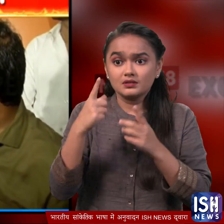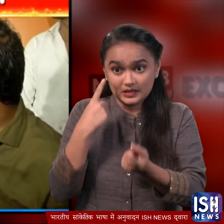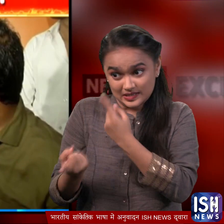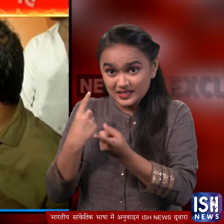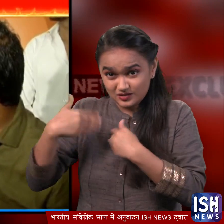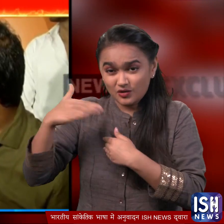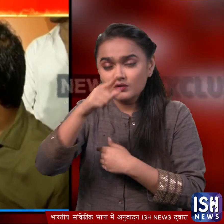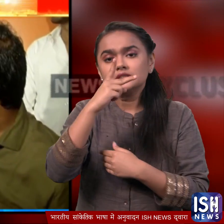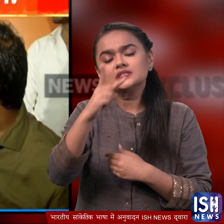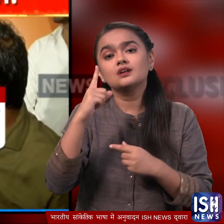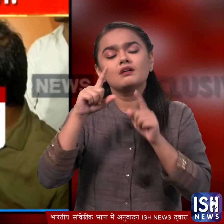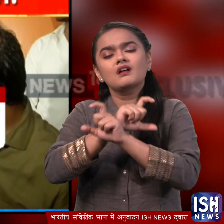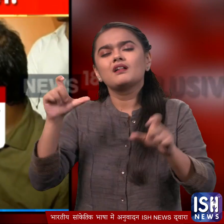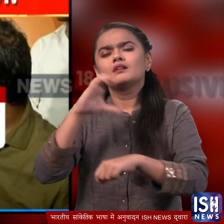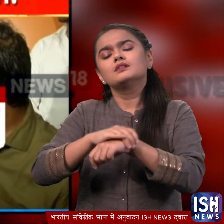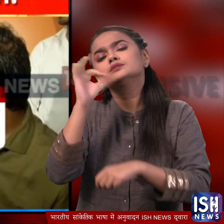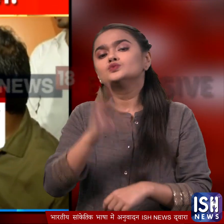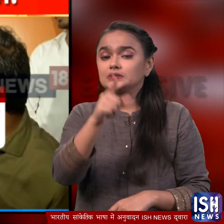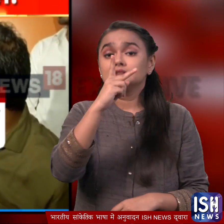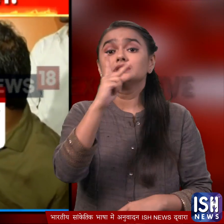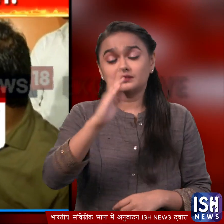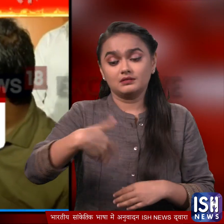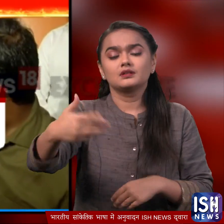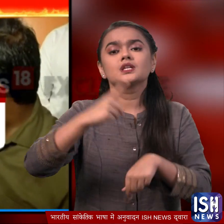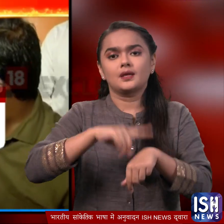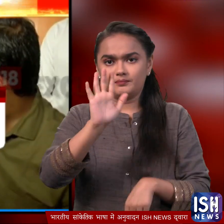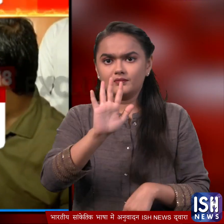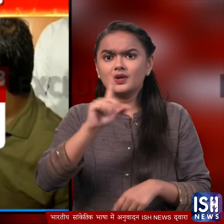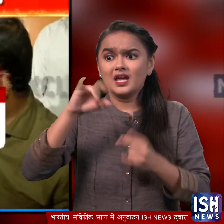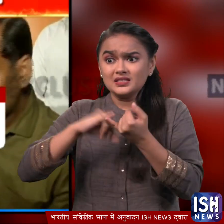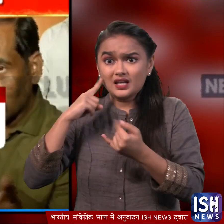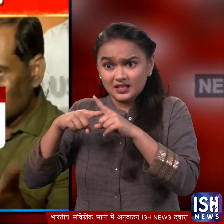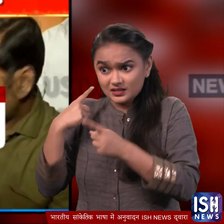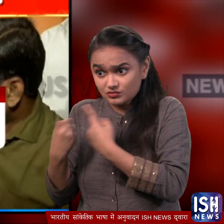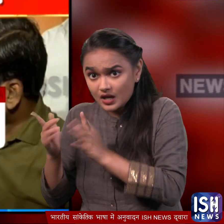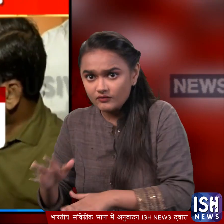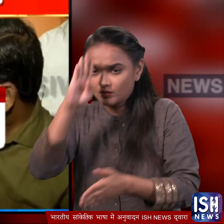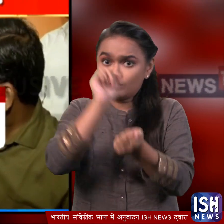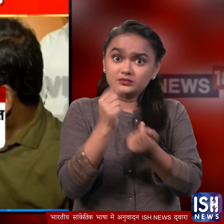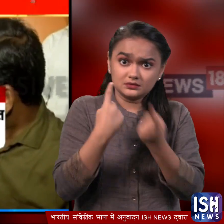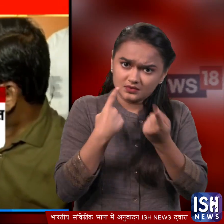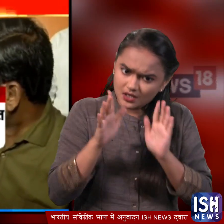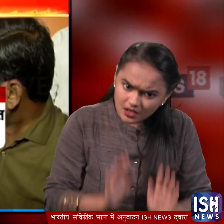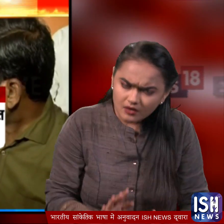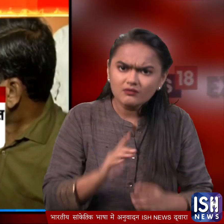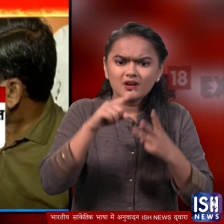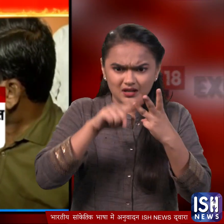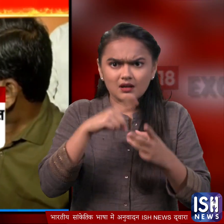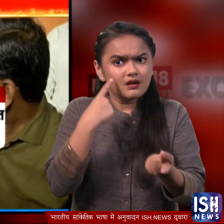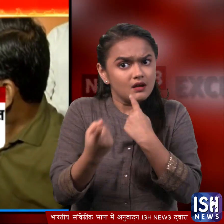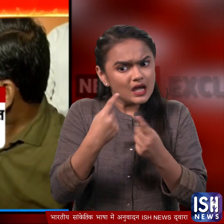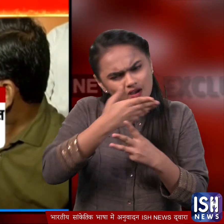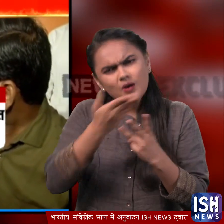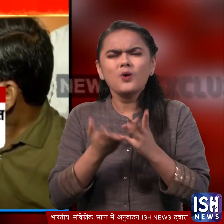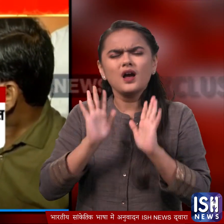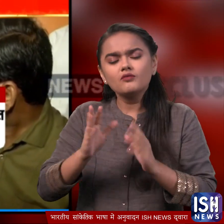का दूध और पानी का पानी हो जाएगा। जांच भी हो रही है, एसआईटी की भी जांच हो रही है, पुलिस का इन्वेस्टिगेशन भी हो रहा है, ये सारी चीजें